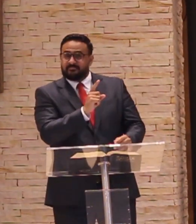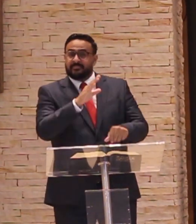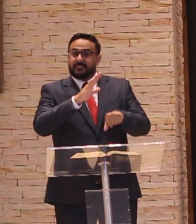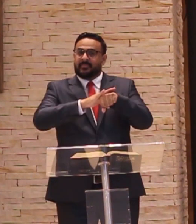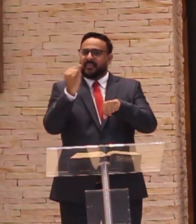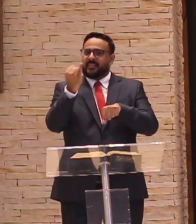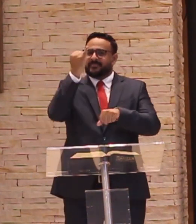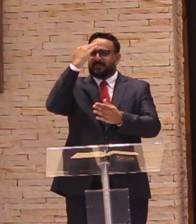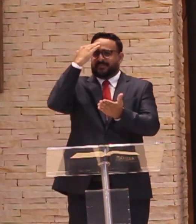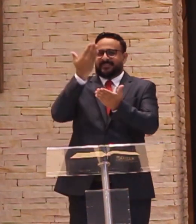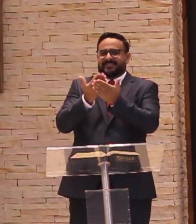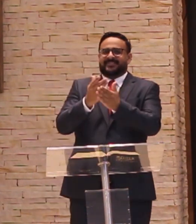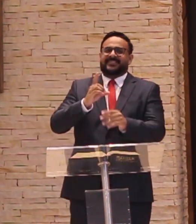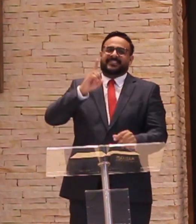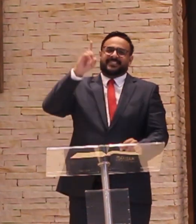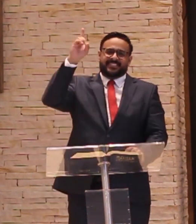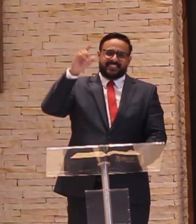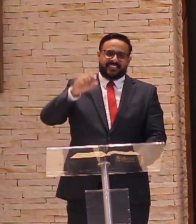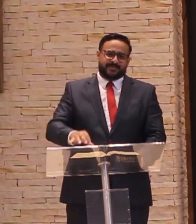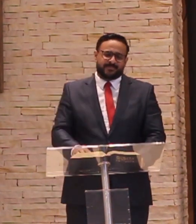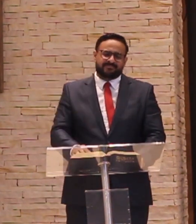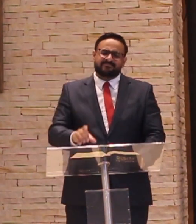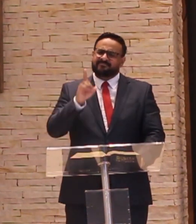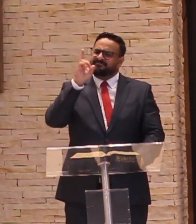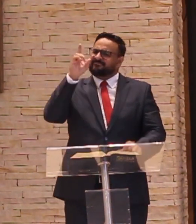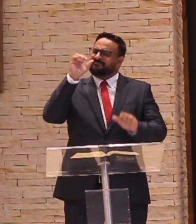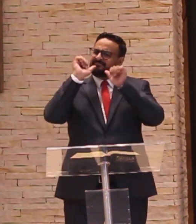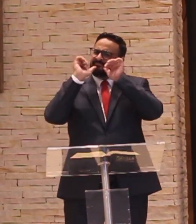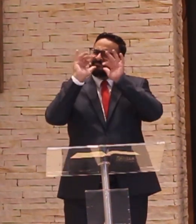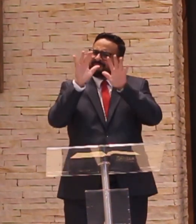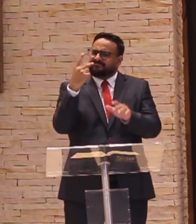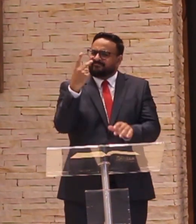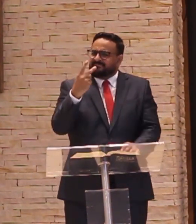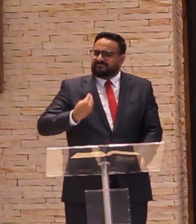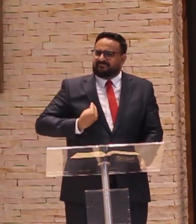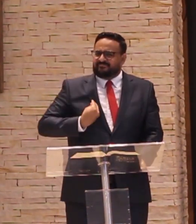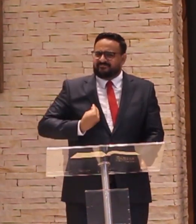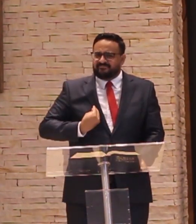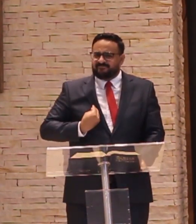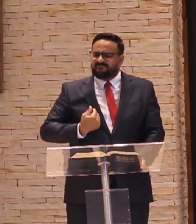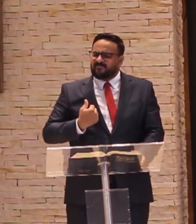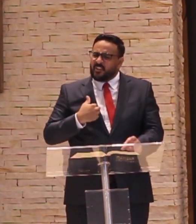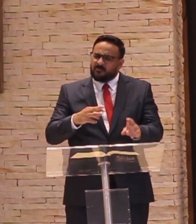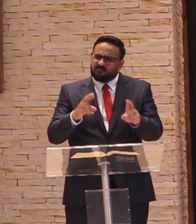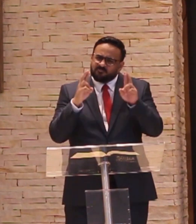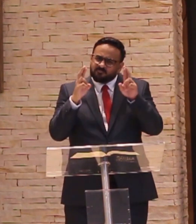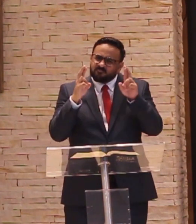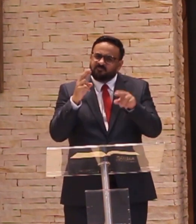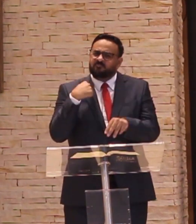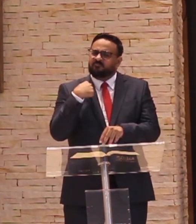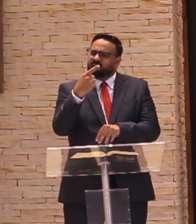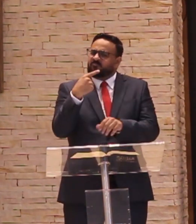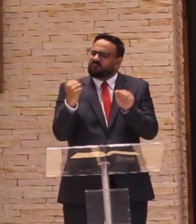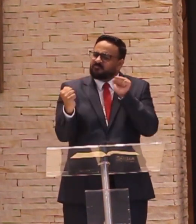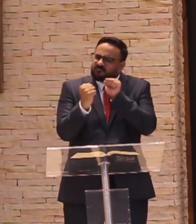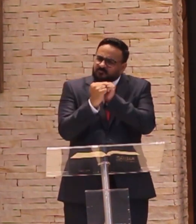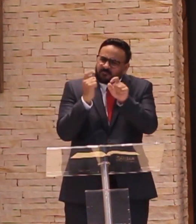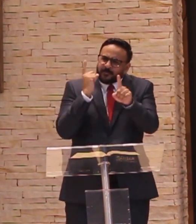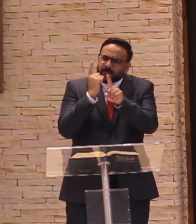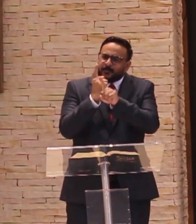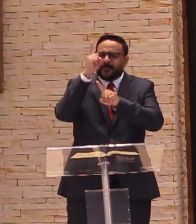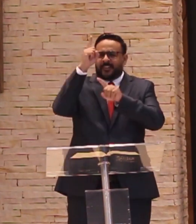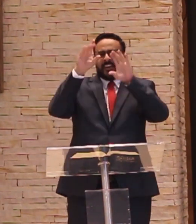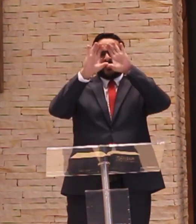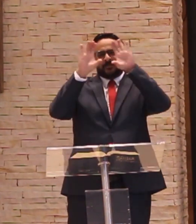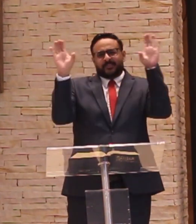precisa confiar, porque o mais importante é crer em Deus. Que Deus abençoe a sua vida e eu espero de verdade